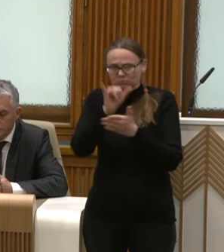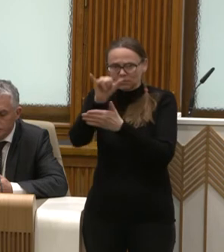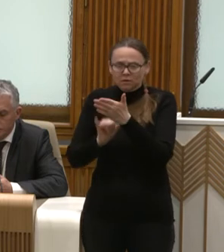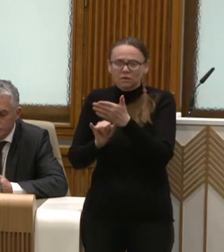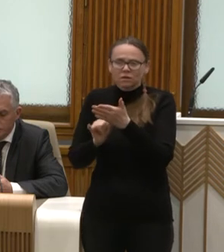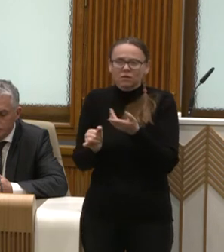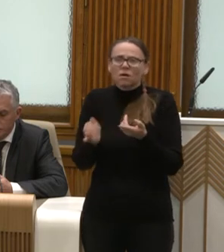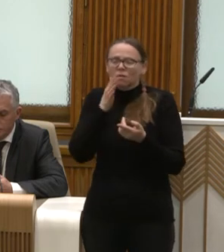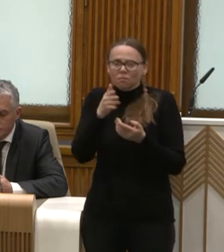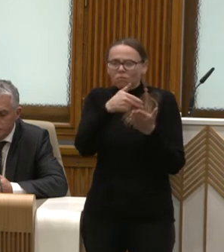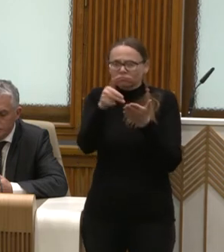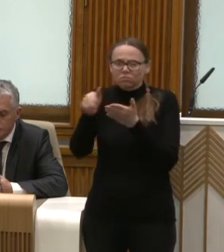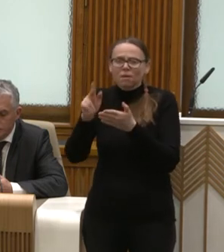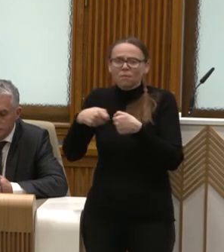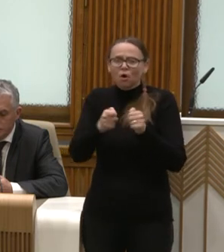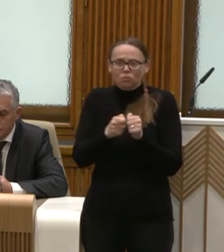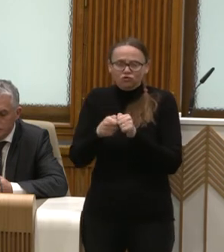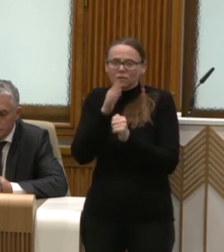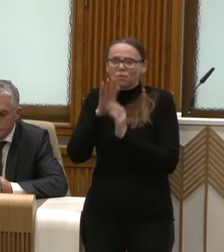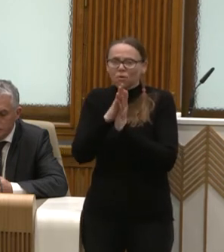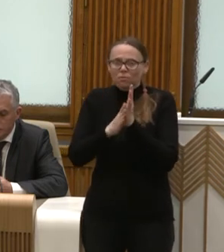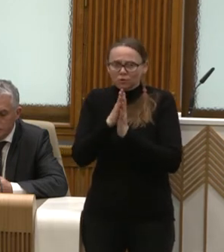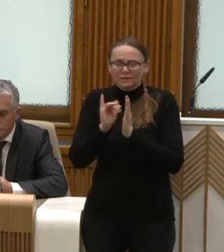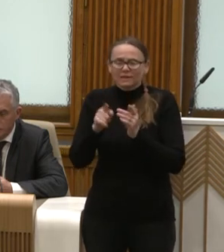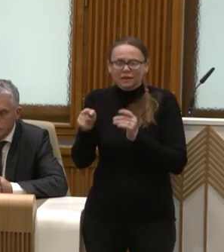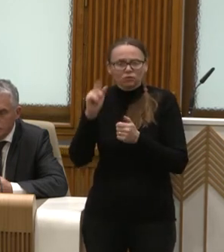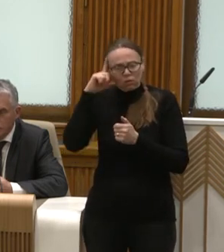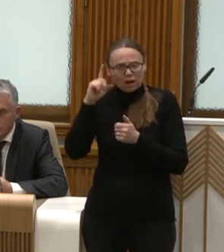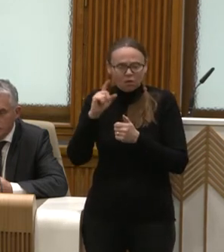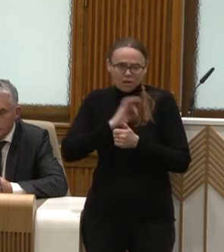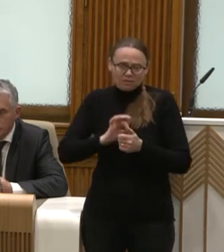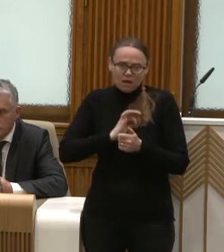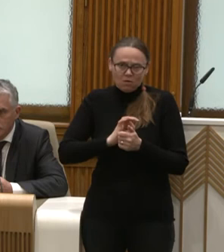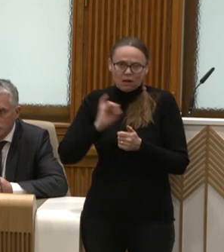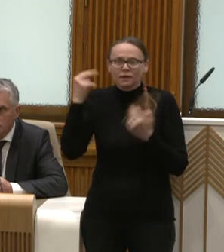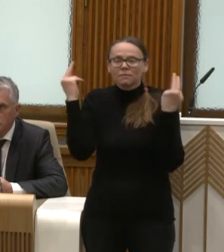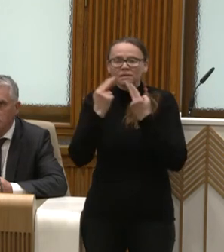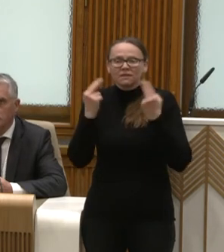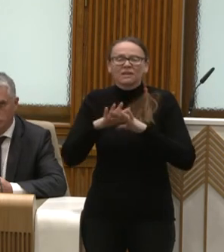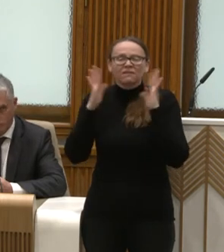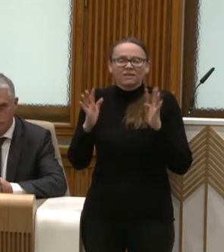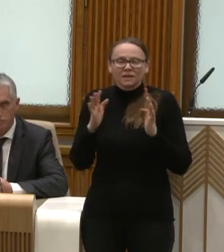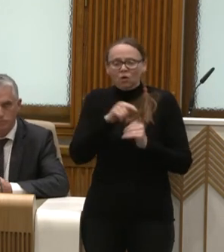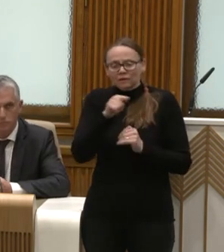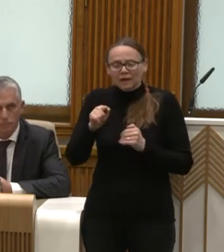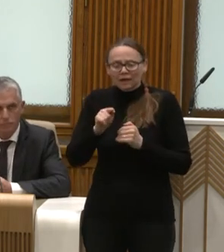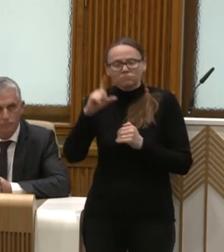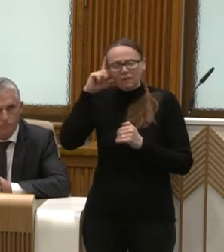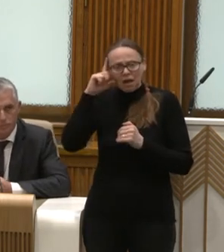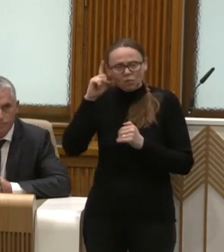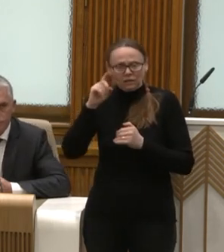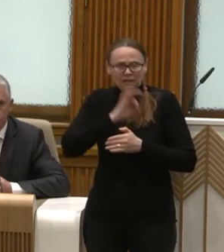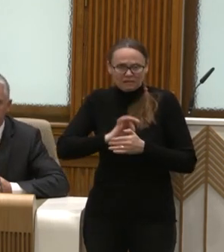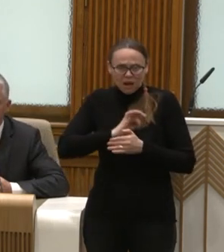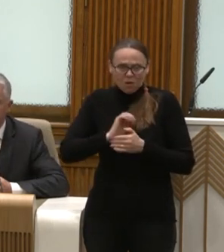bo distribuirano po občinah in bomo prosili, da je to pač prioriteta. Je pa seveda veliko teh prioritet